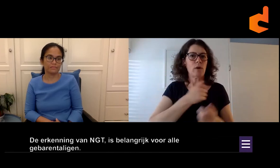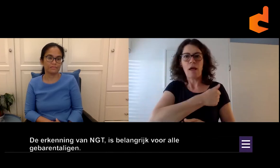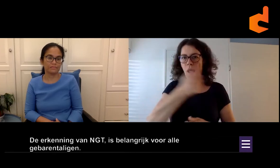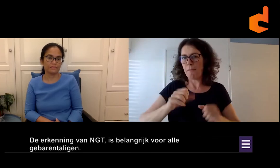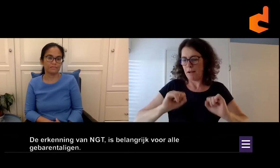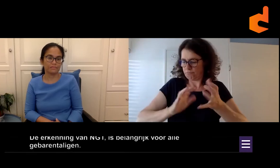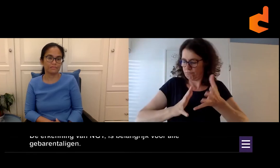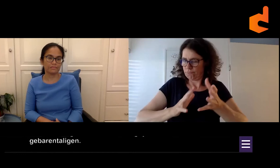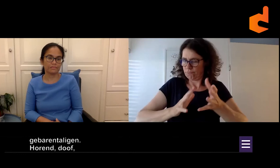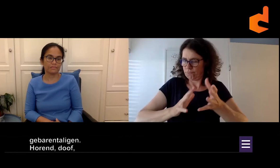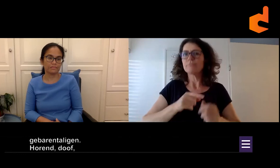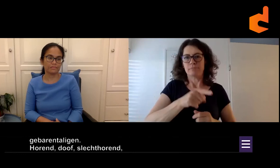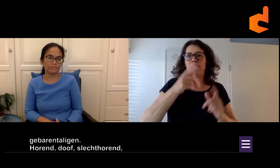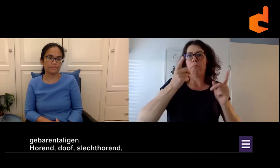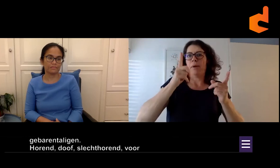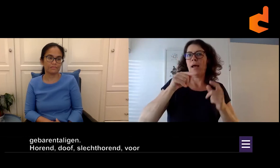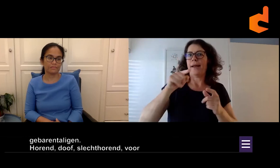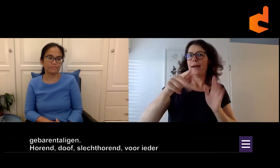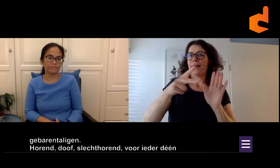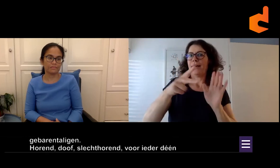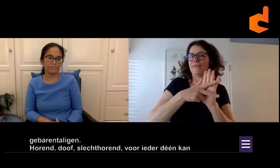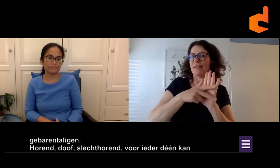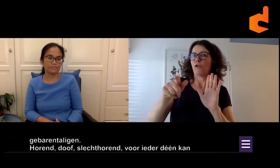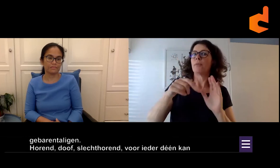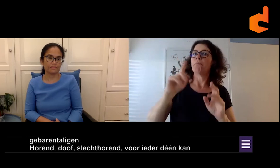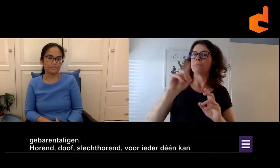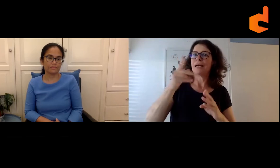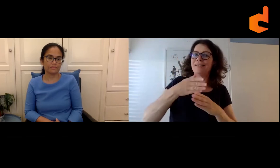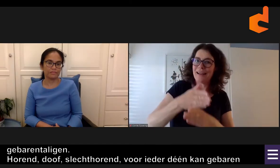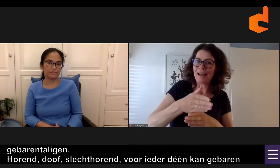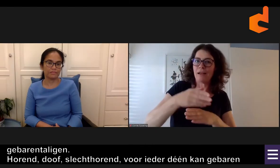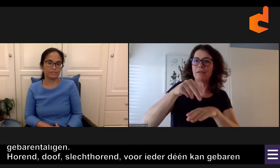doof, slechthorend, voor iedereen die kan gebaren. Daarvoor is deze wet belangrijk.